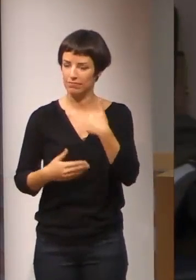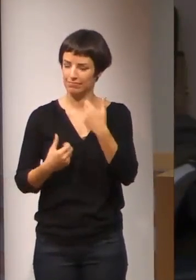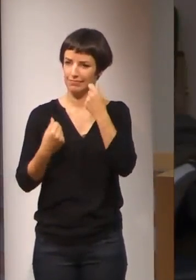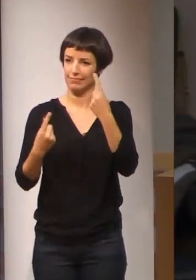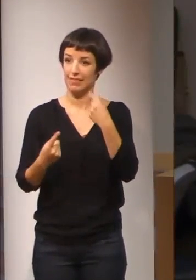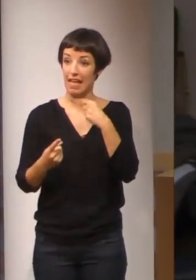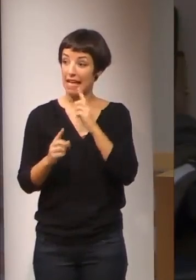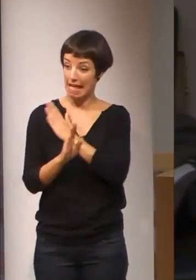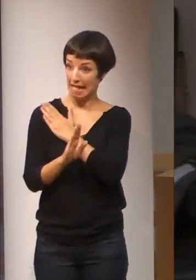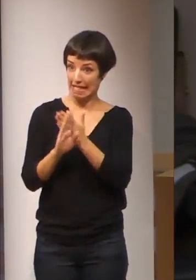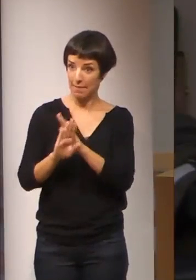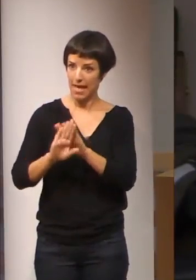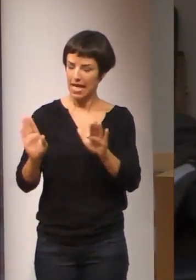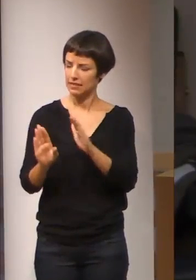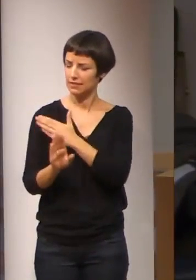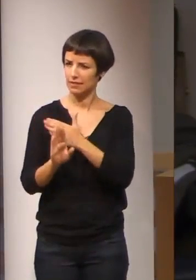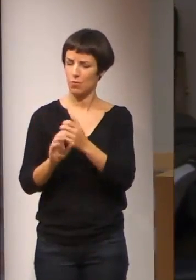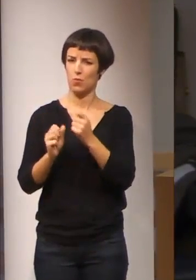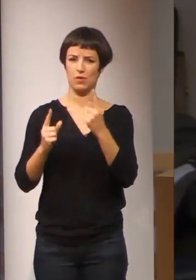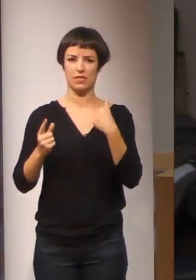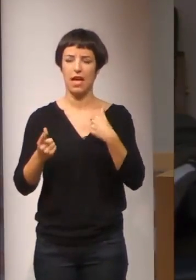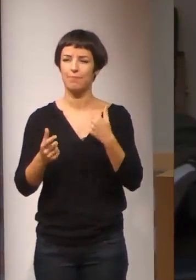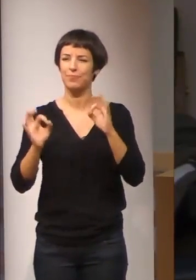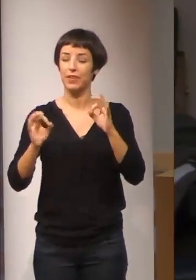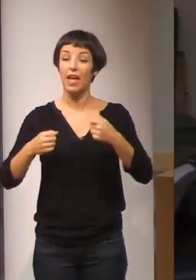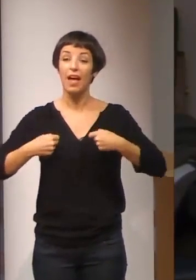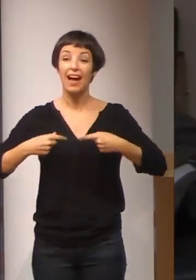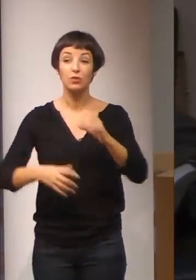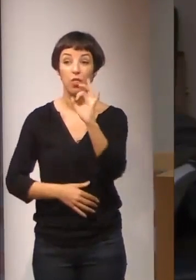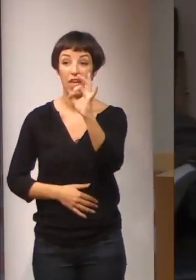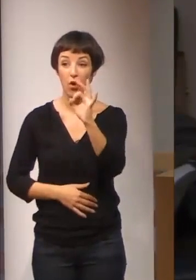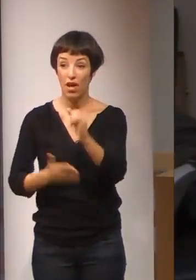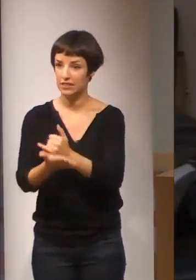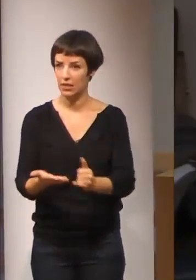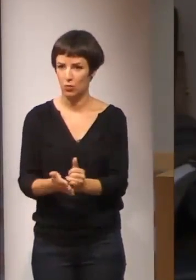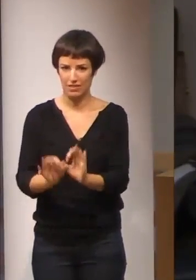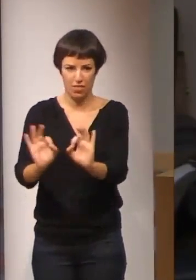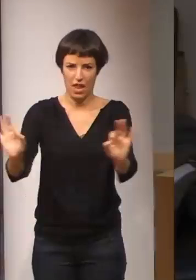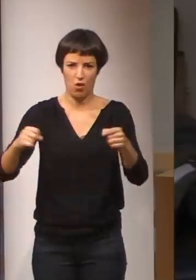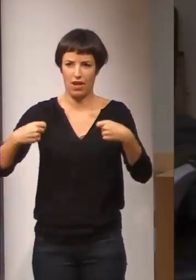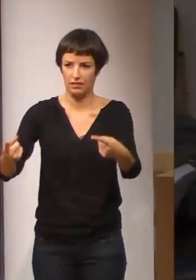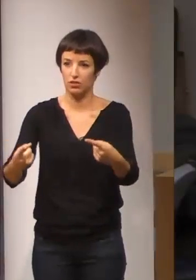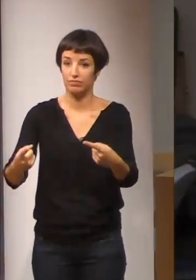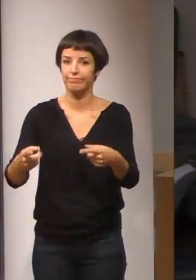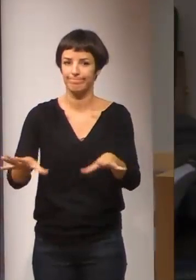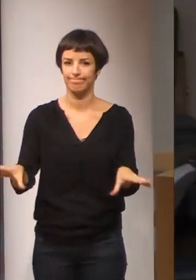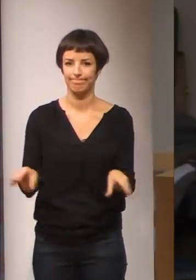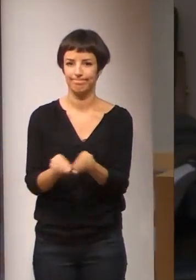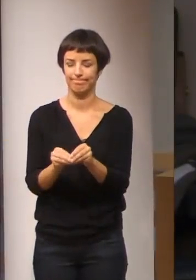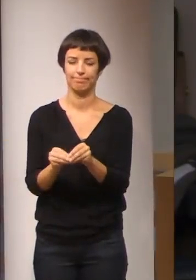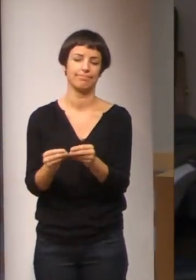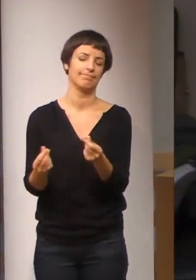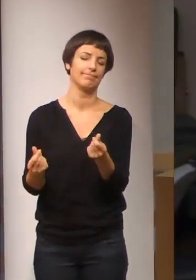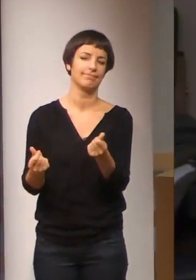lo poco que llevamos de jornada, ya se ha hablado del coste cero de estas asignaturas, lo cual nos dice